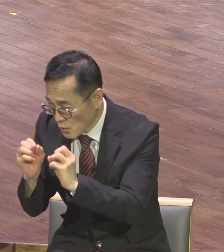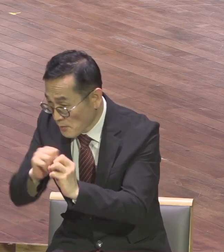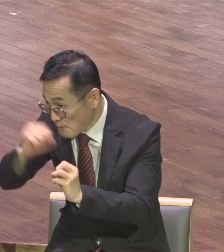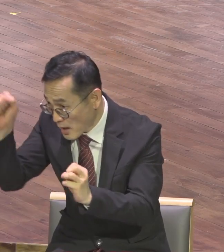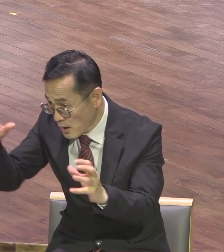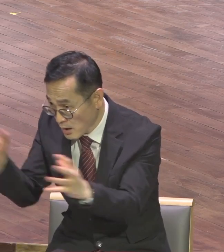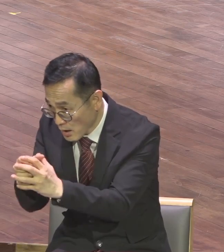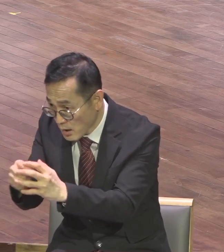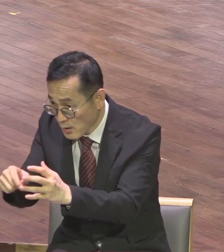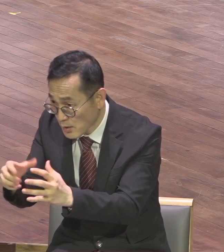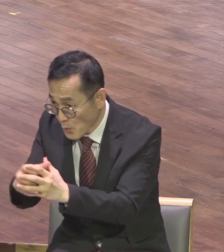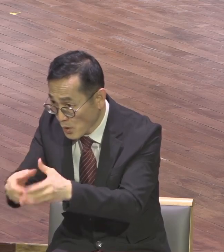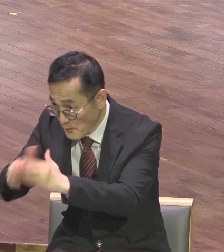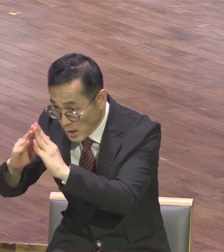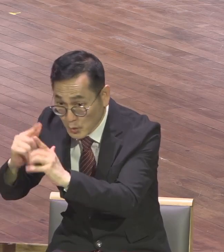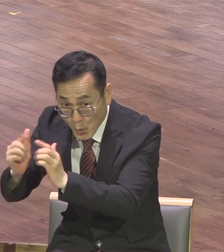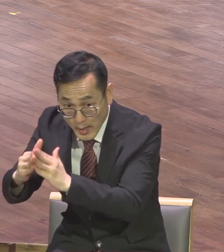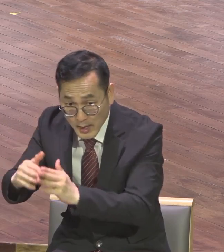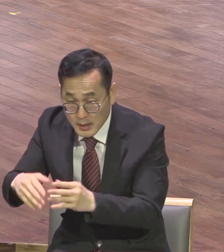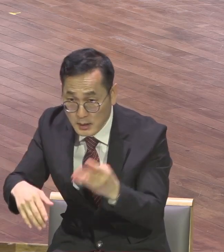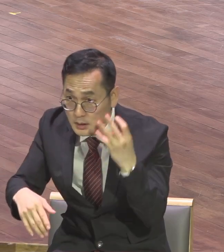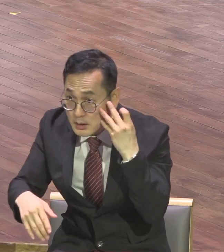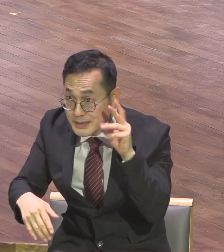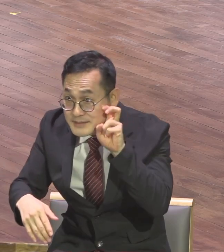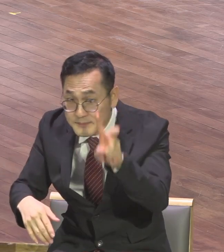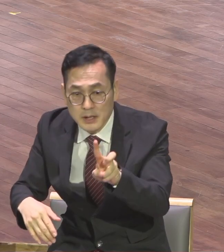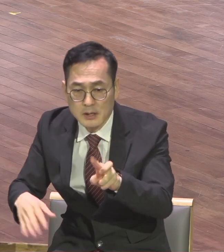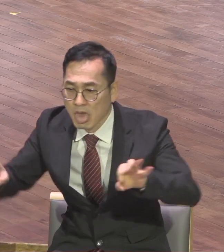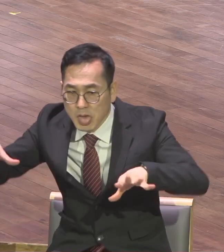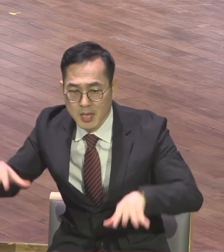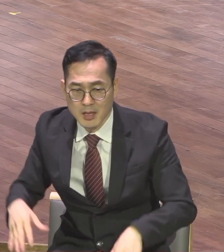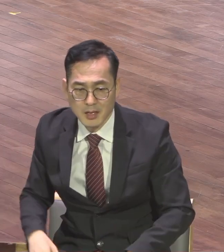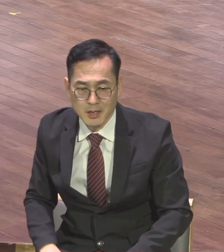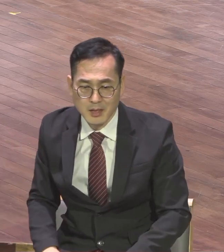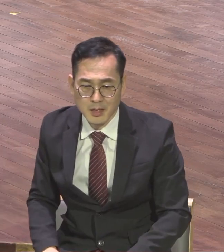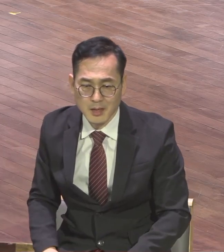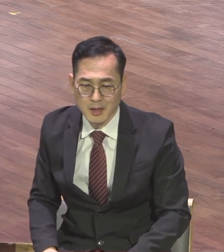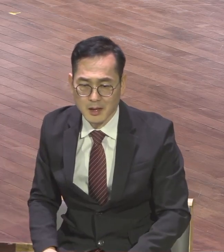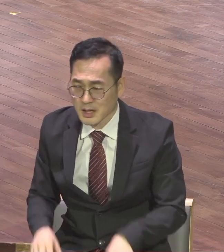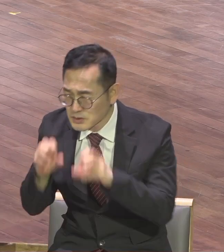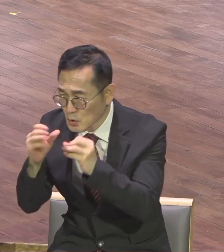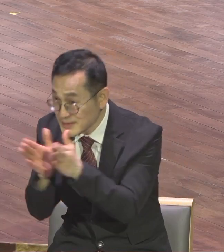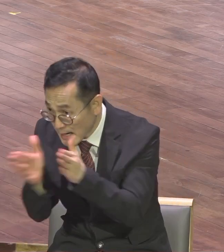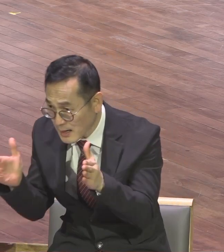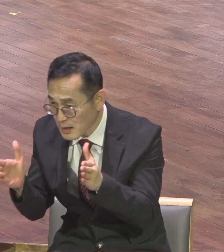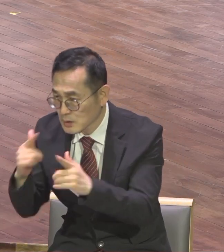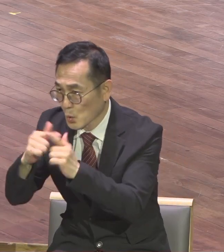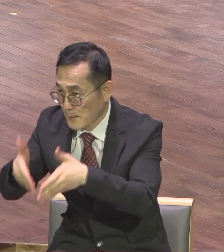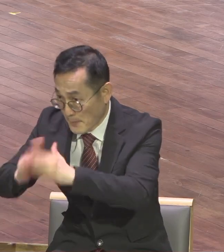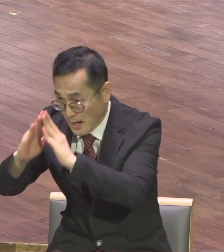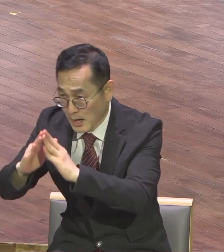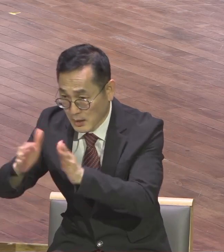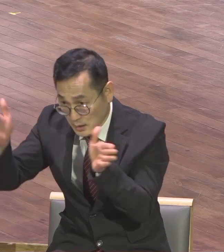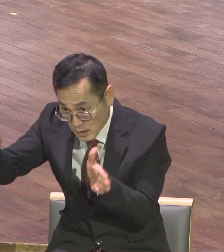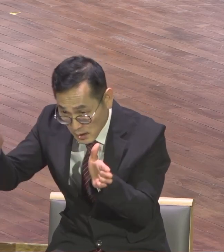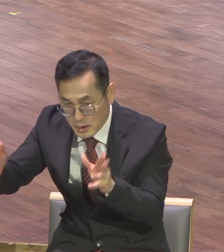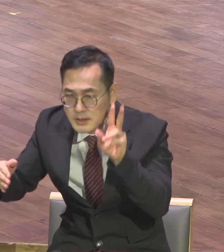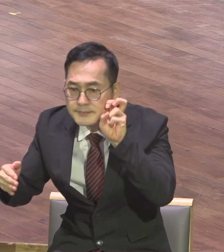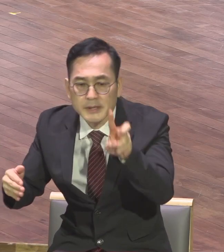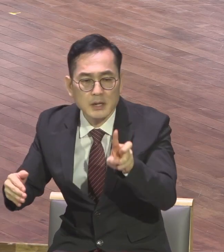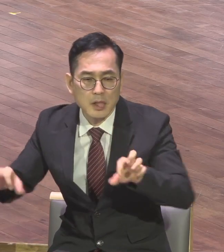선교 여정입니다. 성경에 기록된 대표적인 모델 교회 데살로니가 교회, 그 현장 변화가